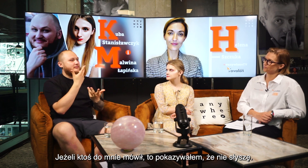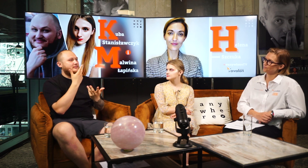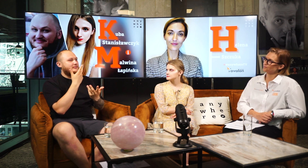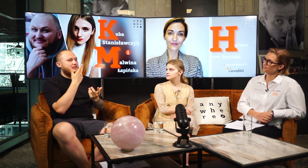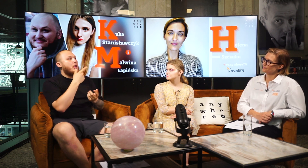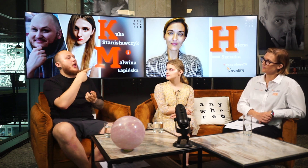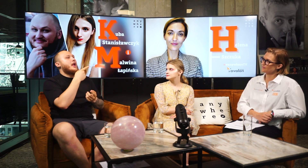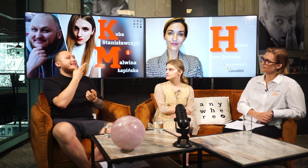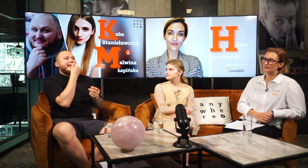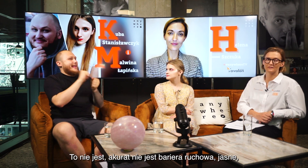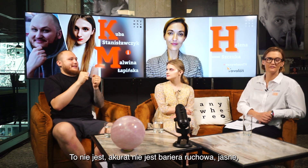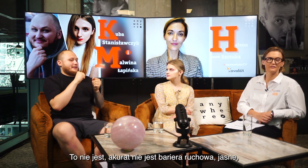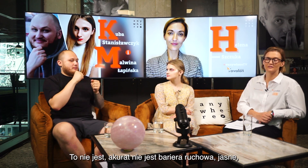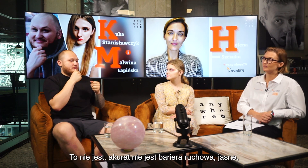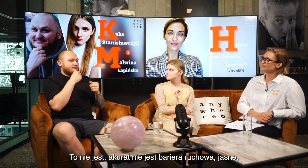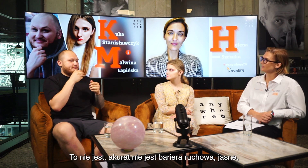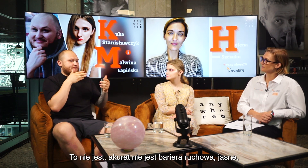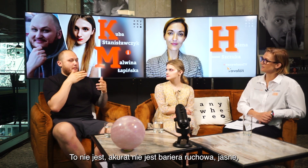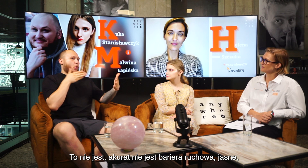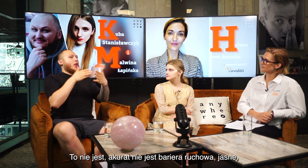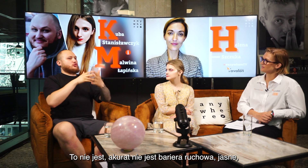ktoś do mnie mówi, to pokazywałem, że nie słyszę.